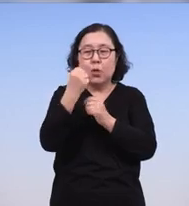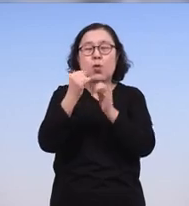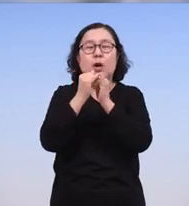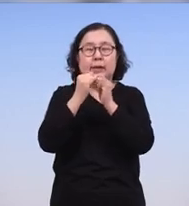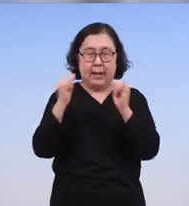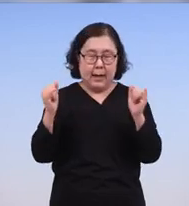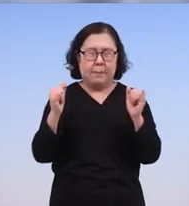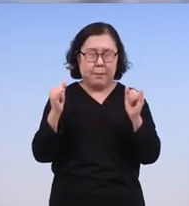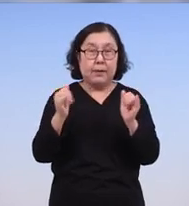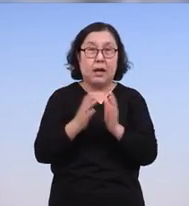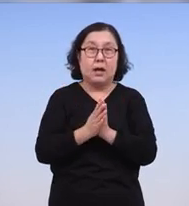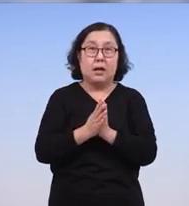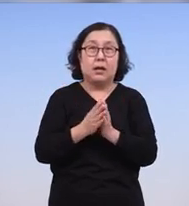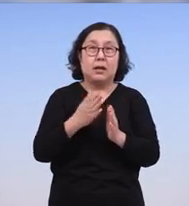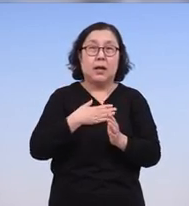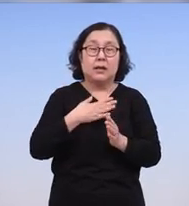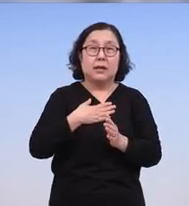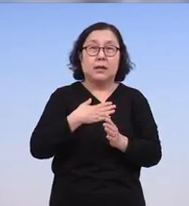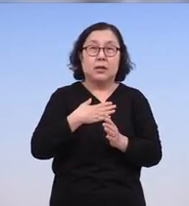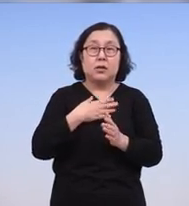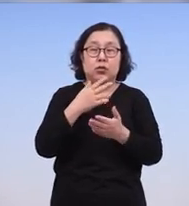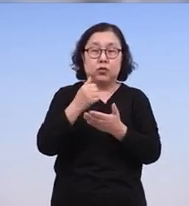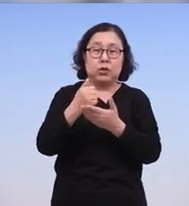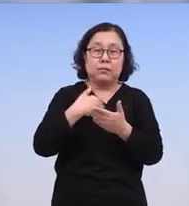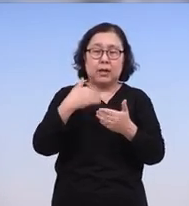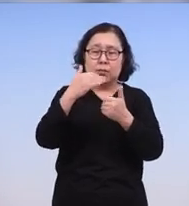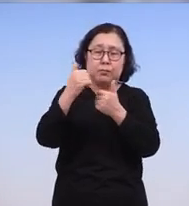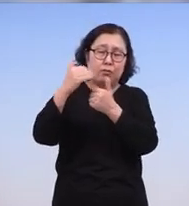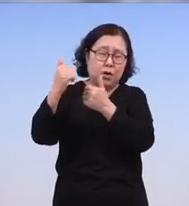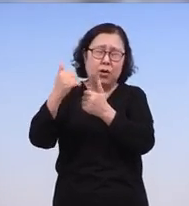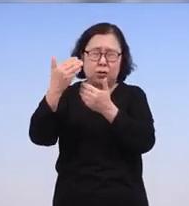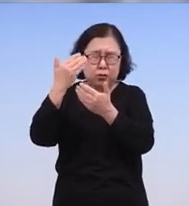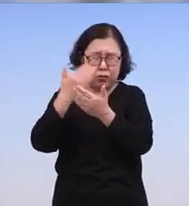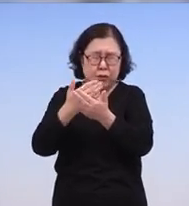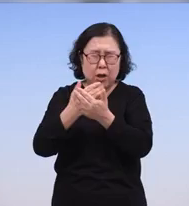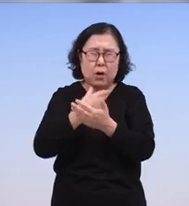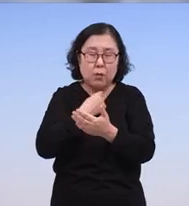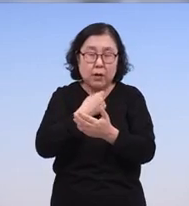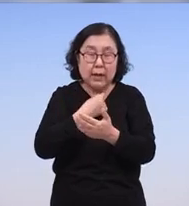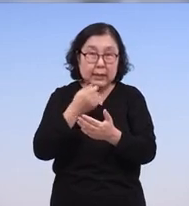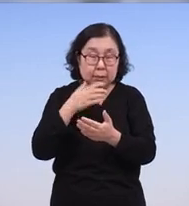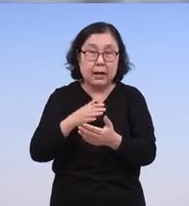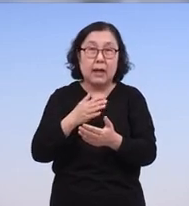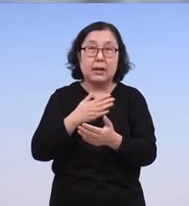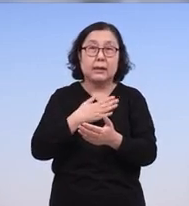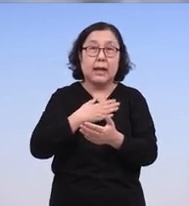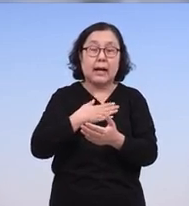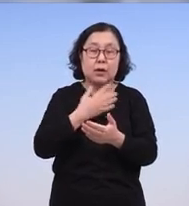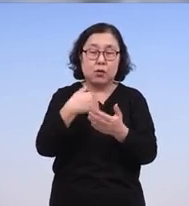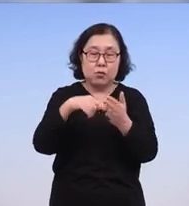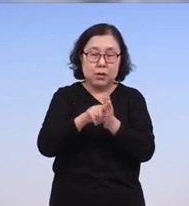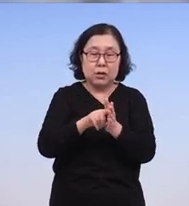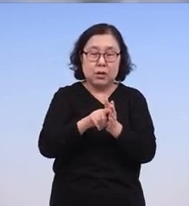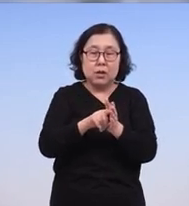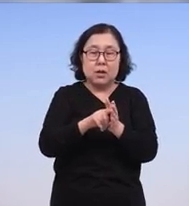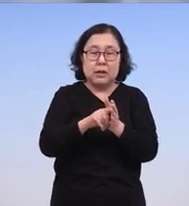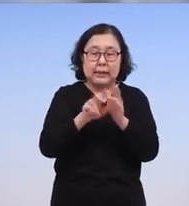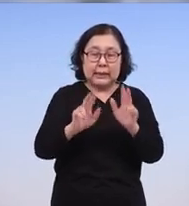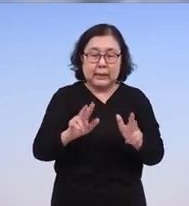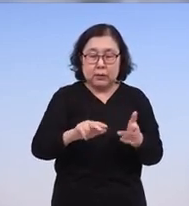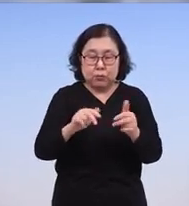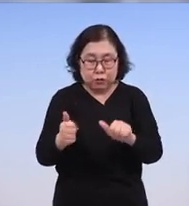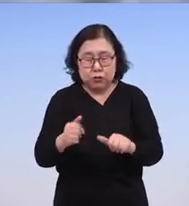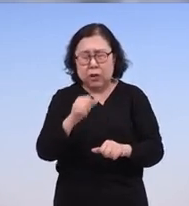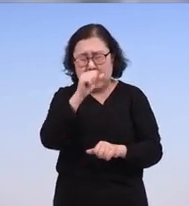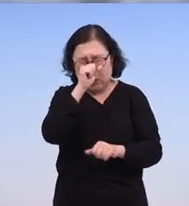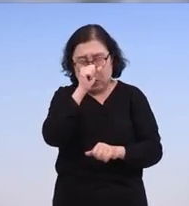내가 할 수 없이 바른 이 땅에 듣고 살아가지만 저희 어머니처럼 주님이 빨리 불러가실수록 내게는 더 좋지만, 사도 바울이 나를 위해서는 바로